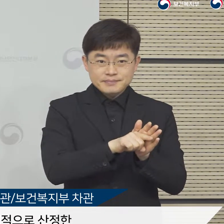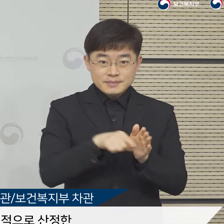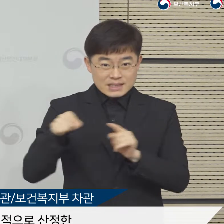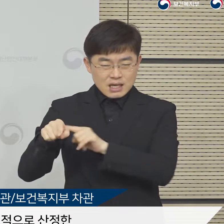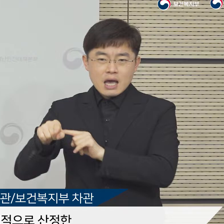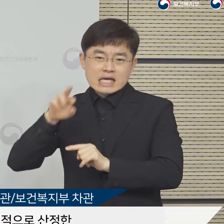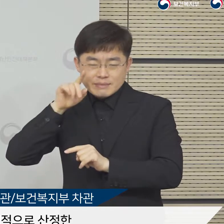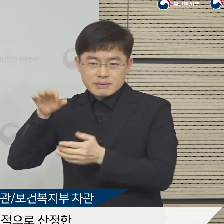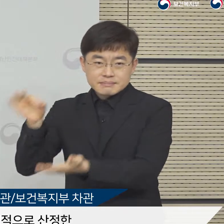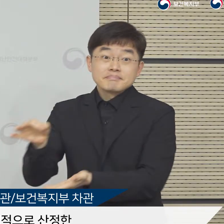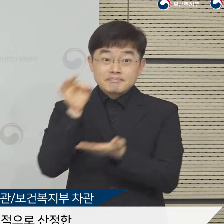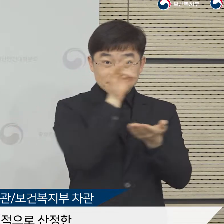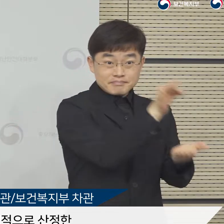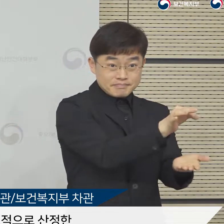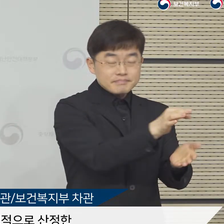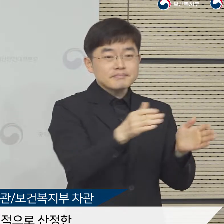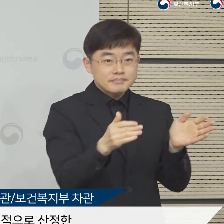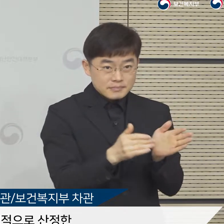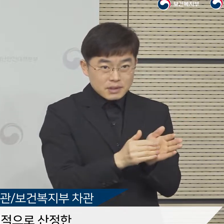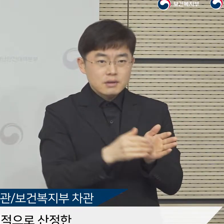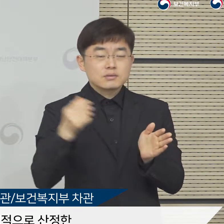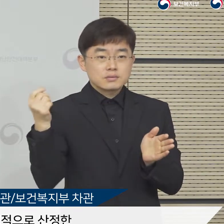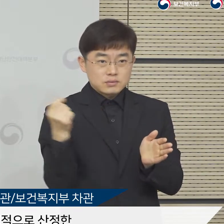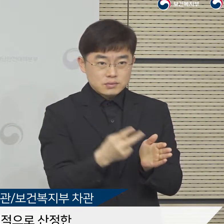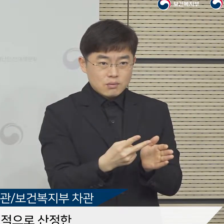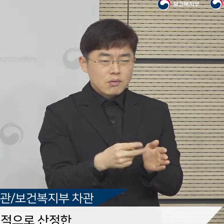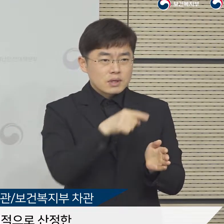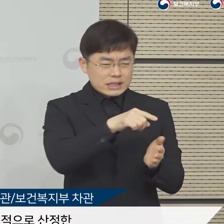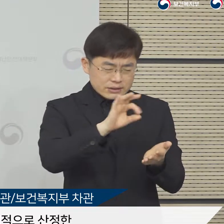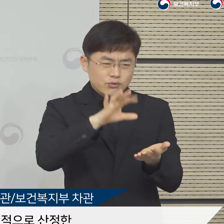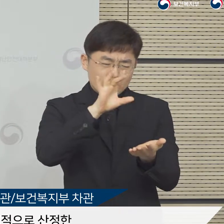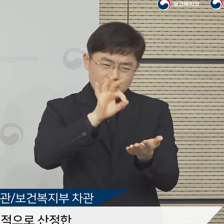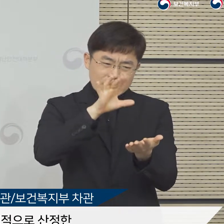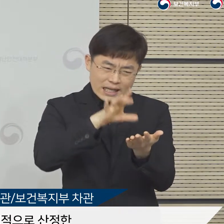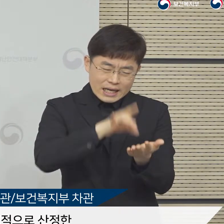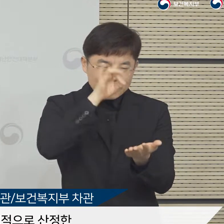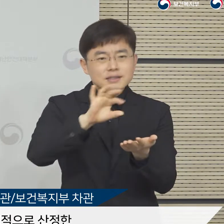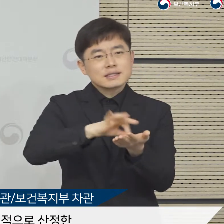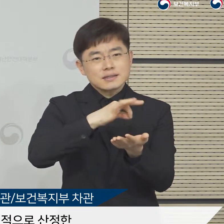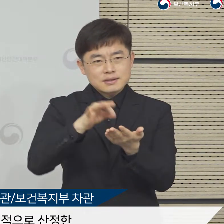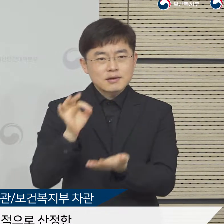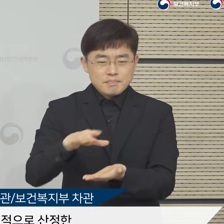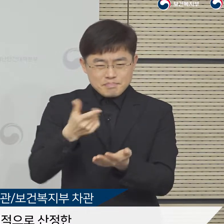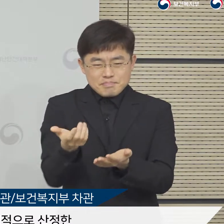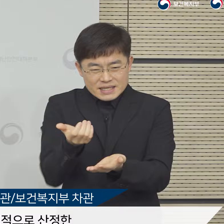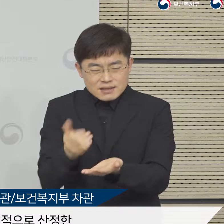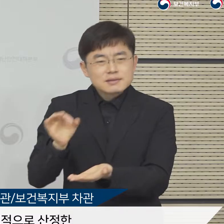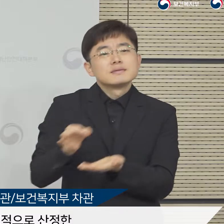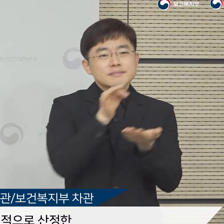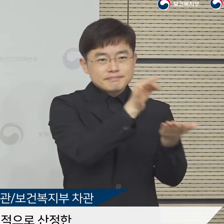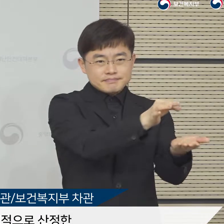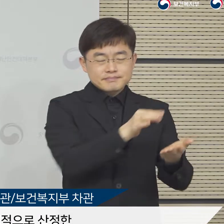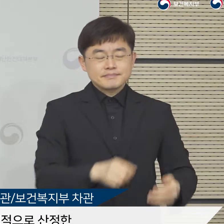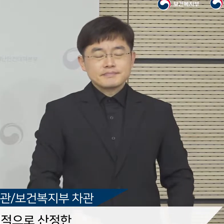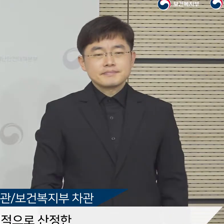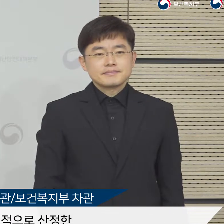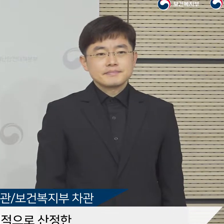확정되기 이전이나 잠정적으로 산정한 손실보상금의 일부를 미리 지급하는